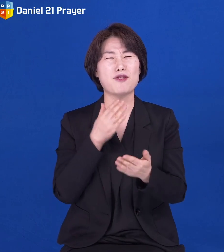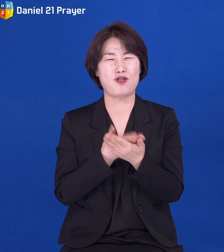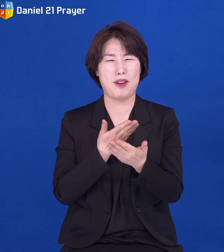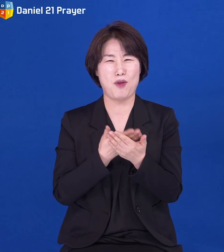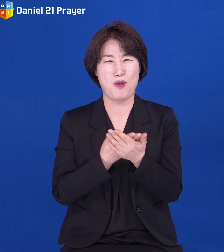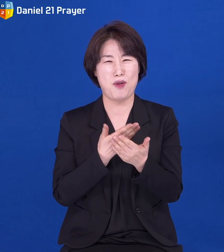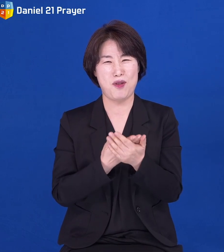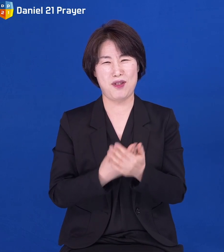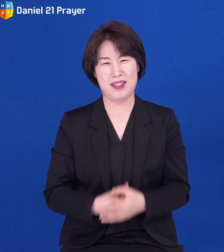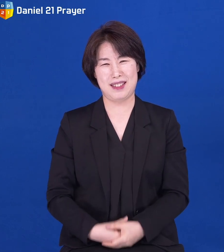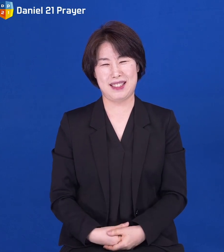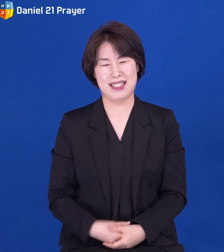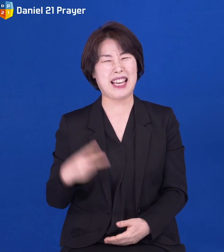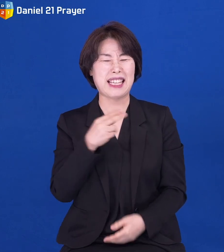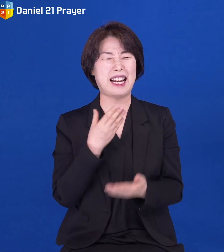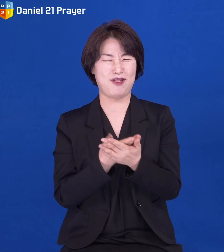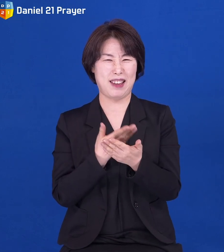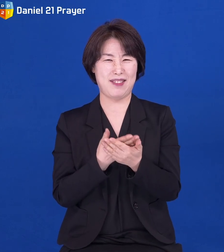모르겠네. 예.